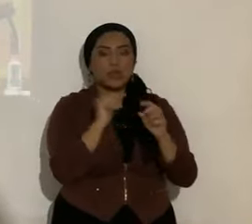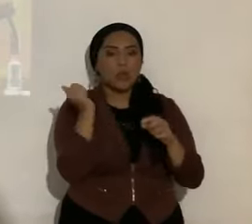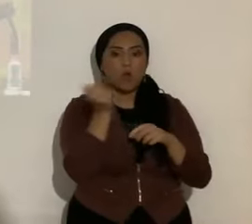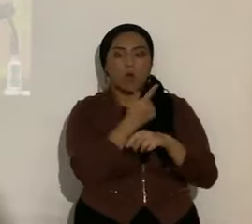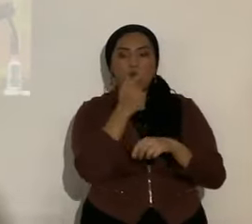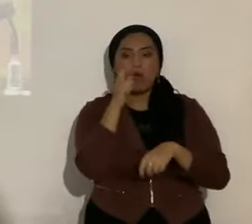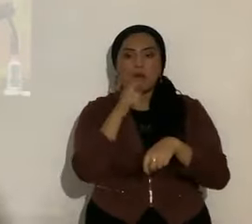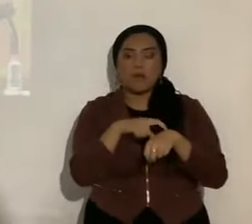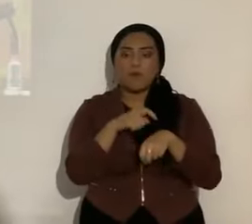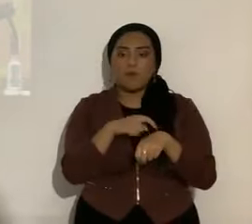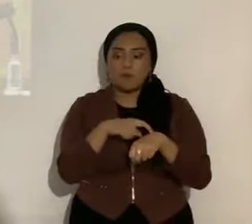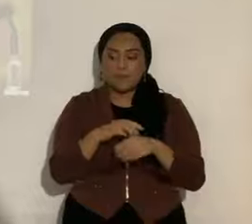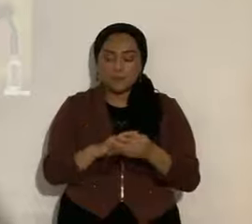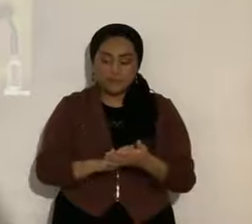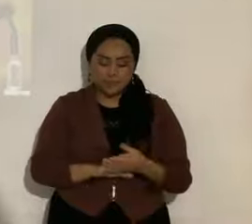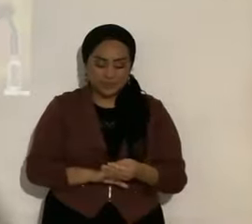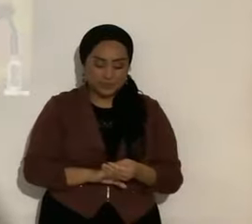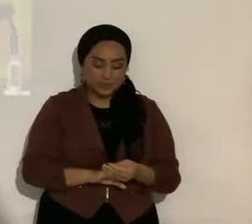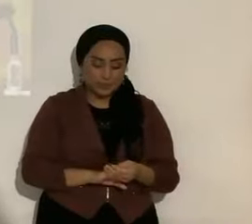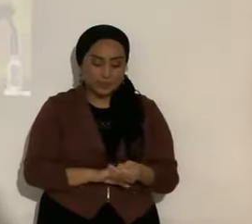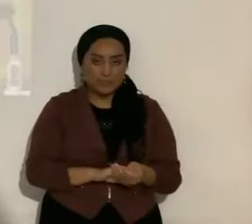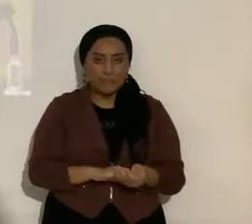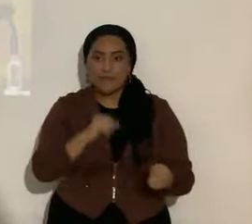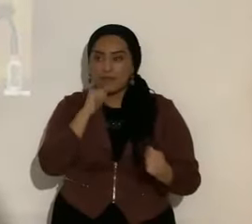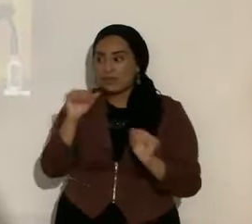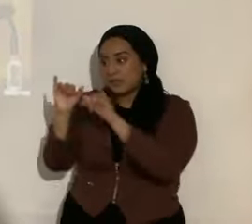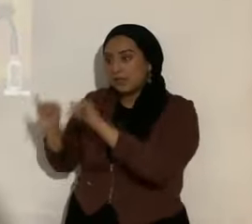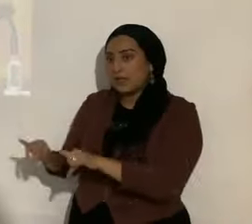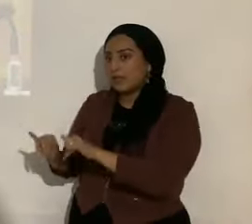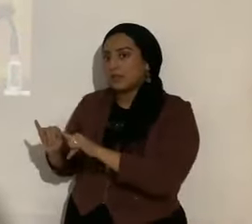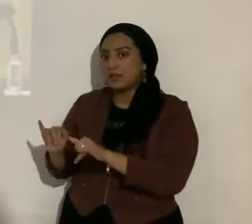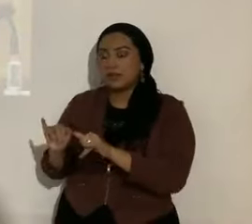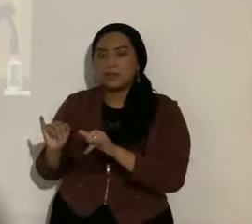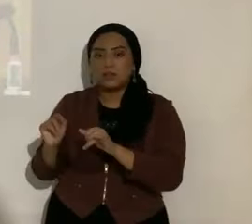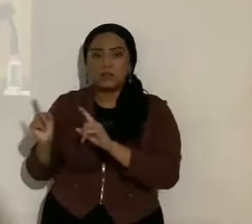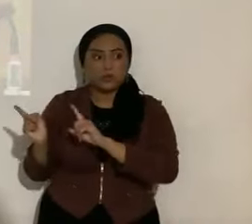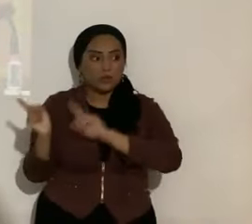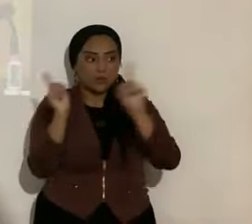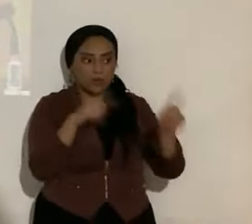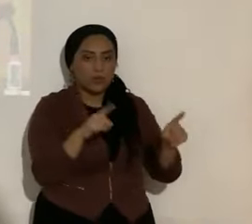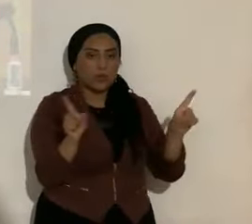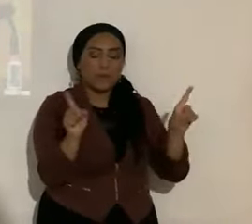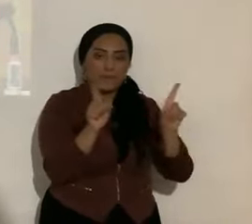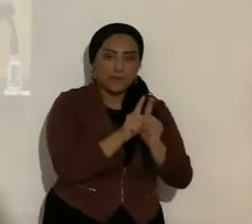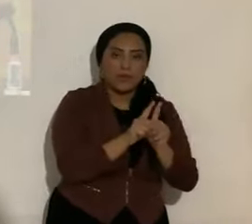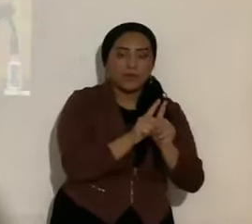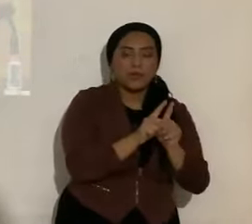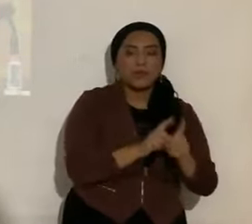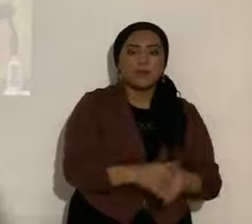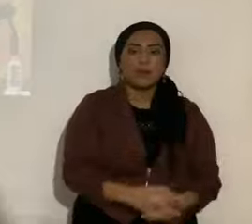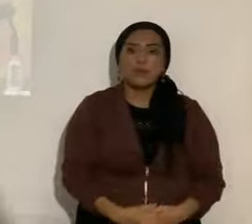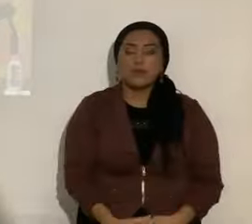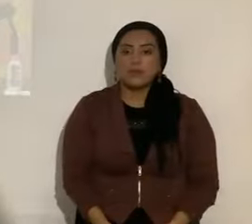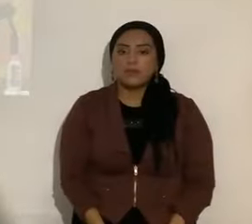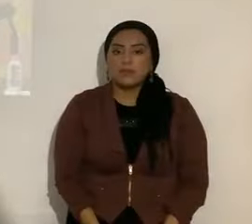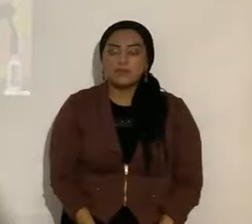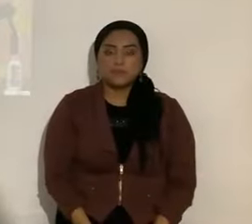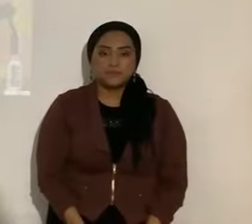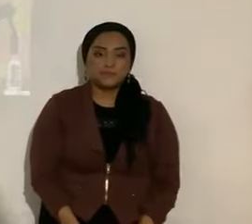tiempo fue, no se quedaba donde, no porque fuera desobediente, sino que decía, no me voy a despegar de